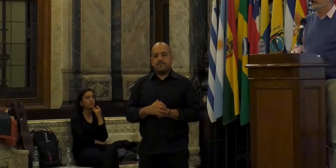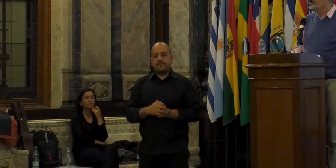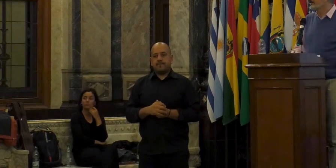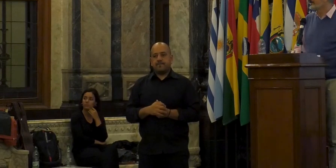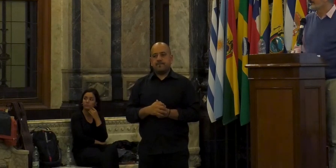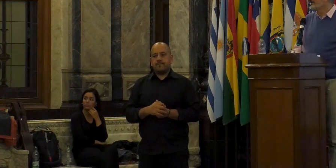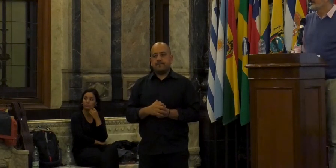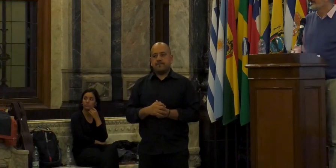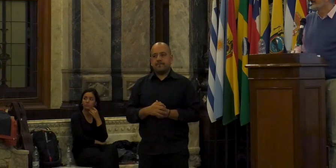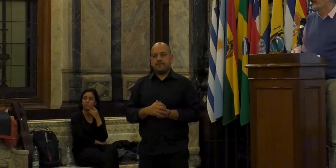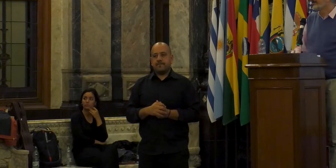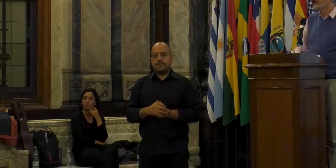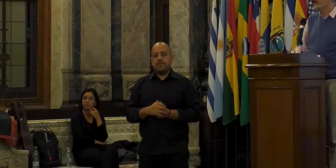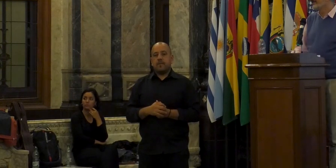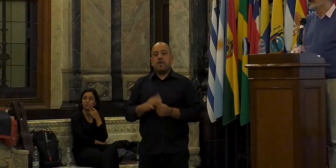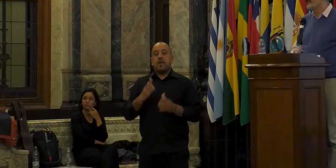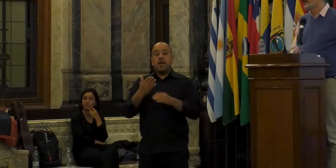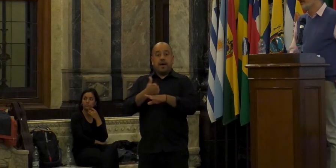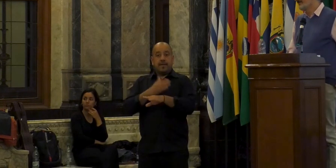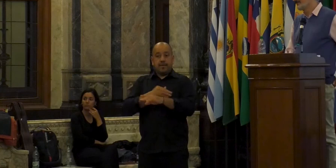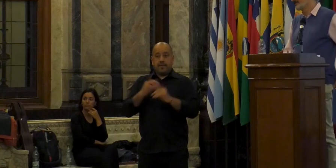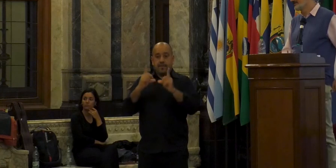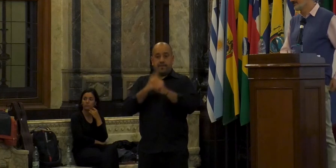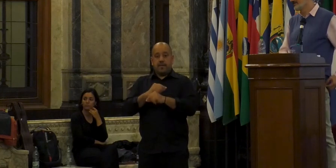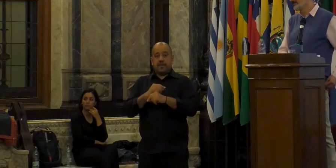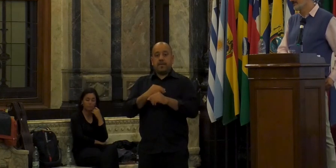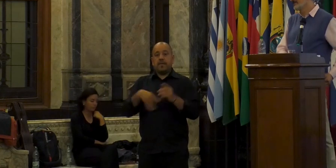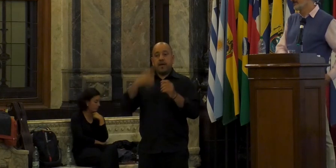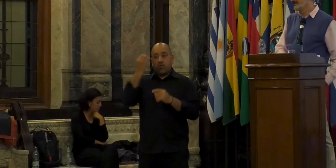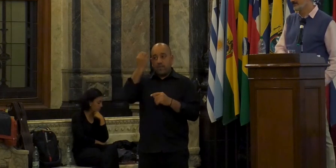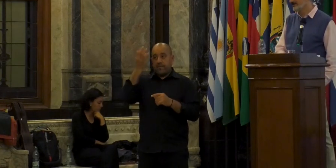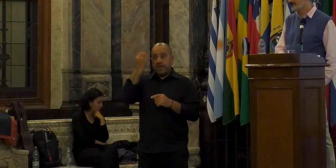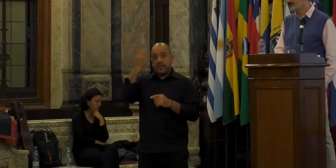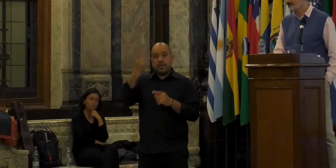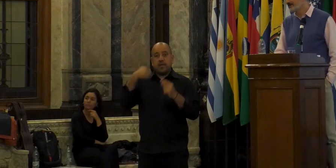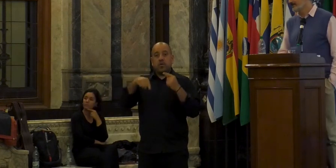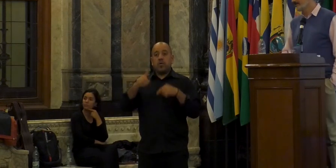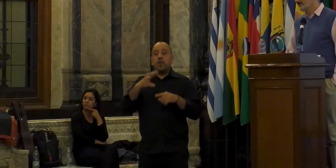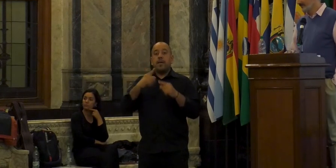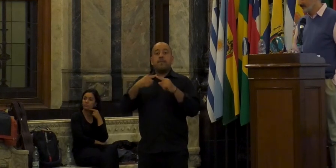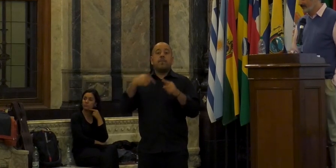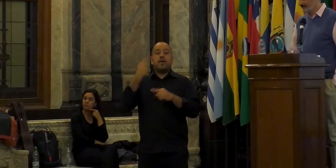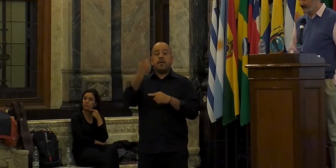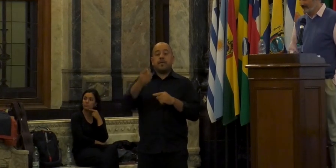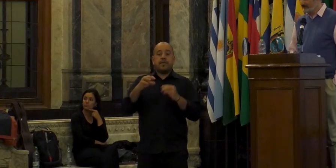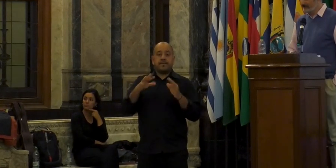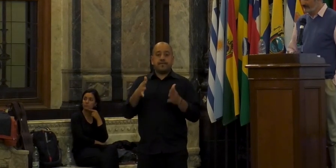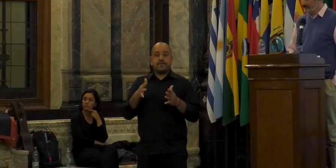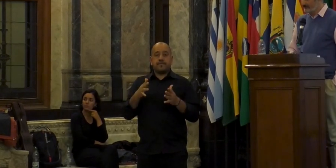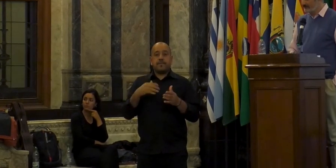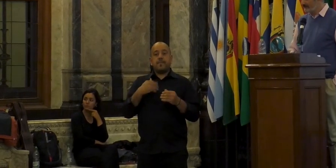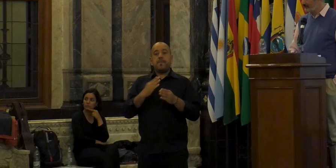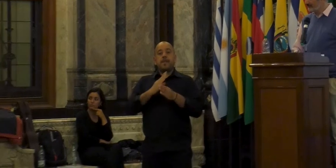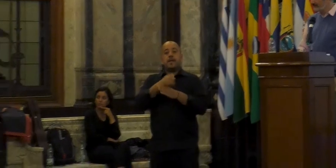Bueno, una visita antes de terminar la conferencia de hoy. La conferencia de mañana va a ser la